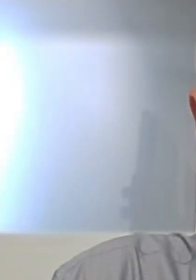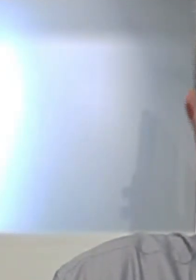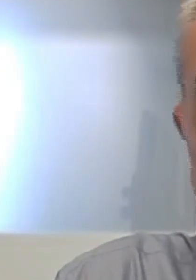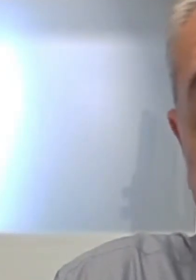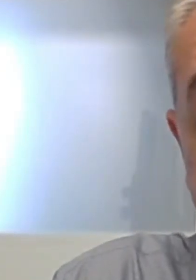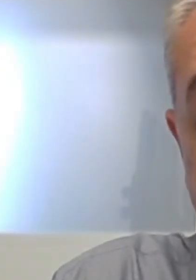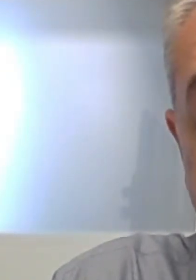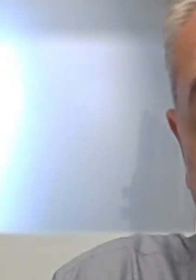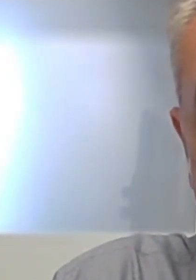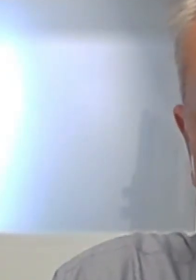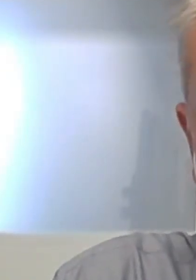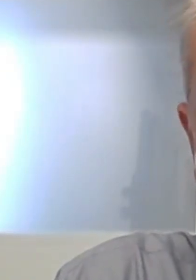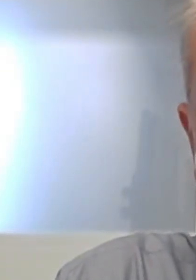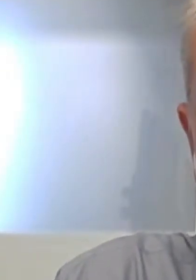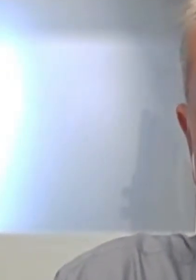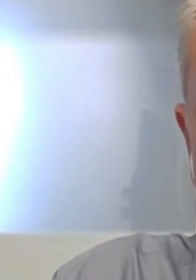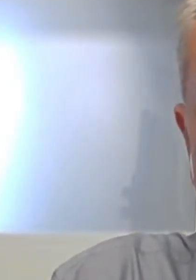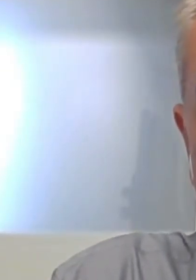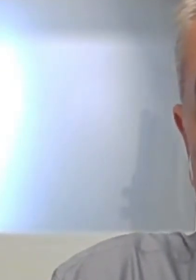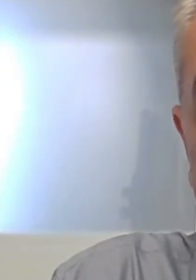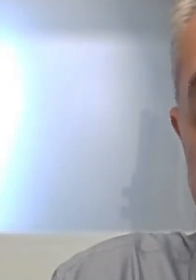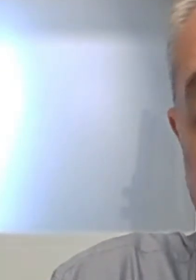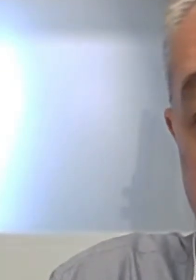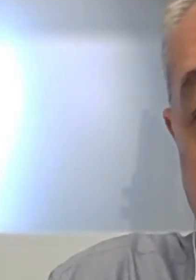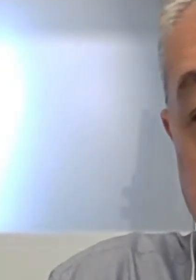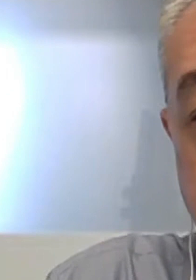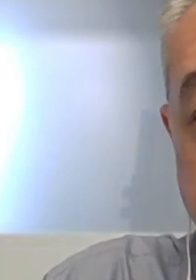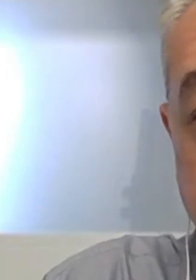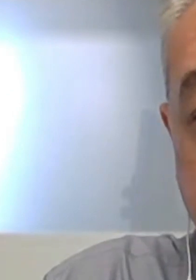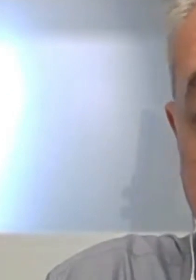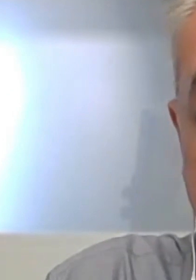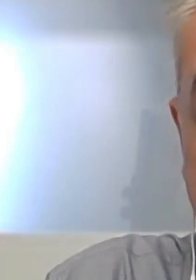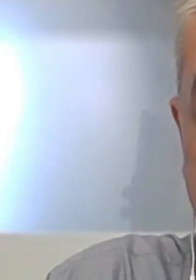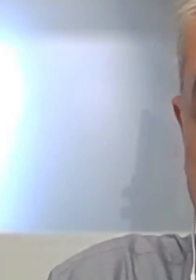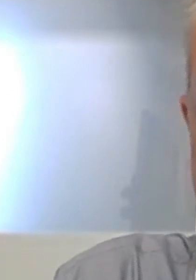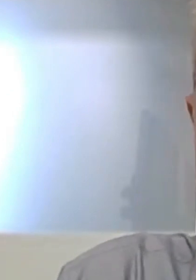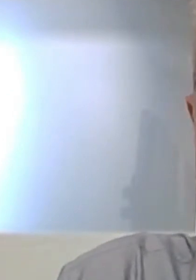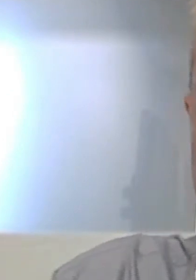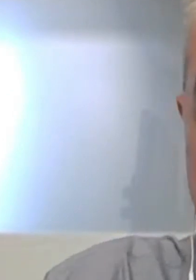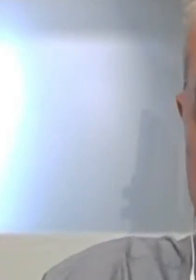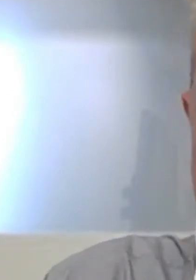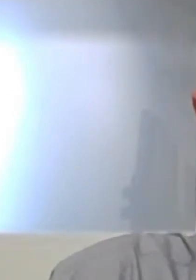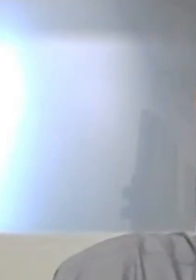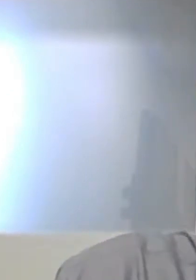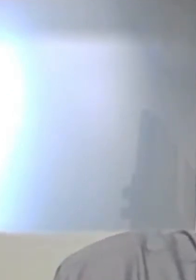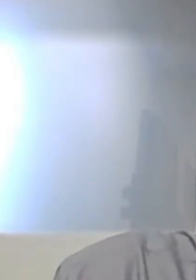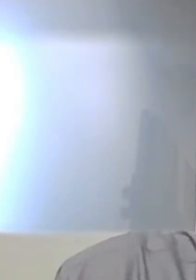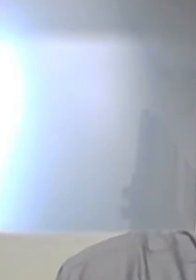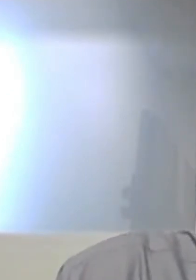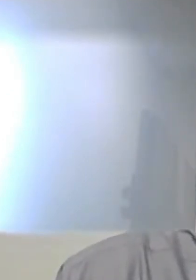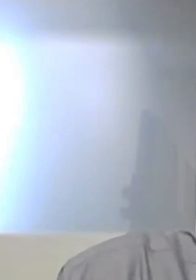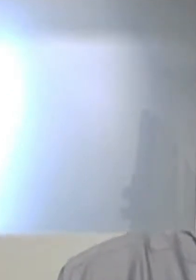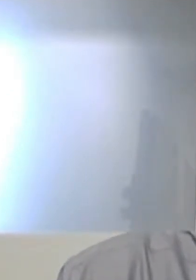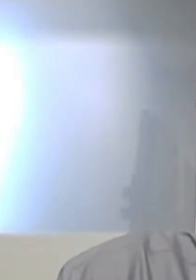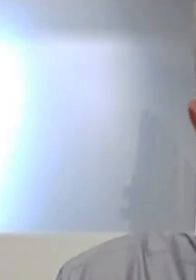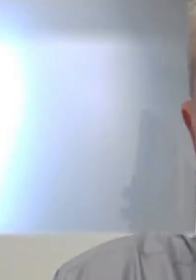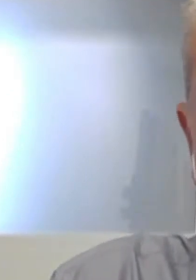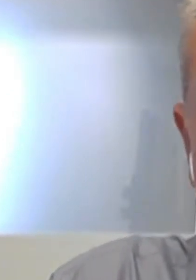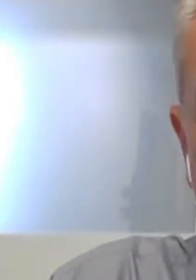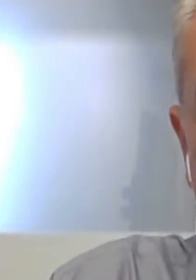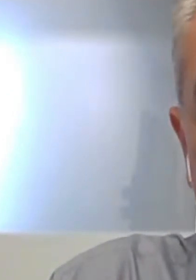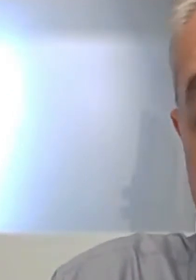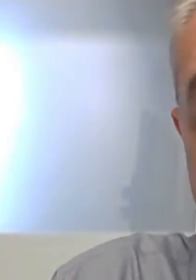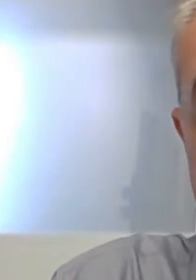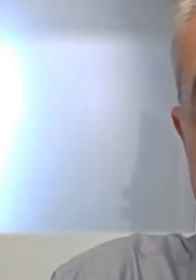proteger, principalmente áreas com ferimentos. É importante que não tenham contato com esse lodo. Não levem mão aos olhos,